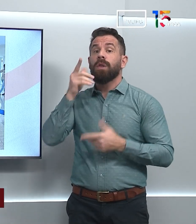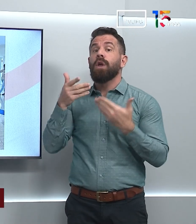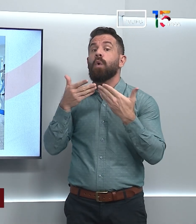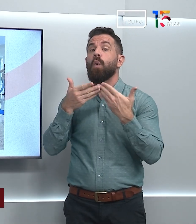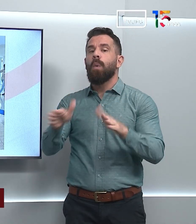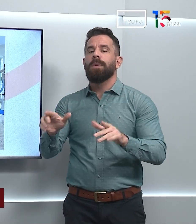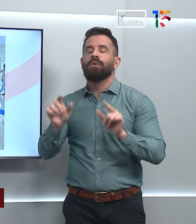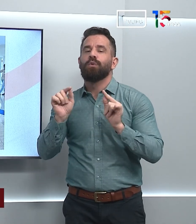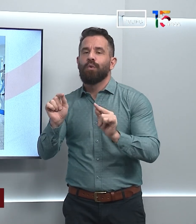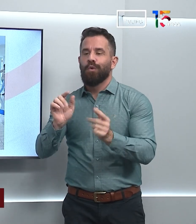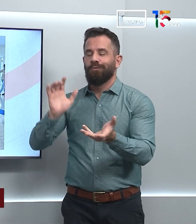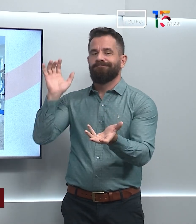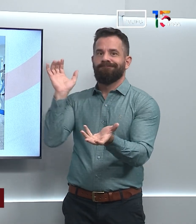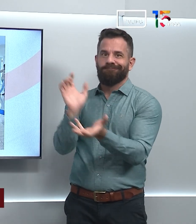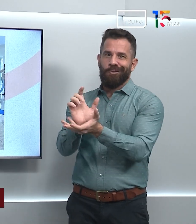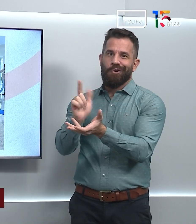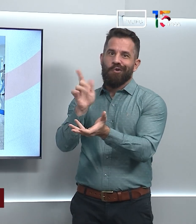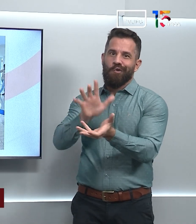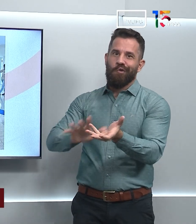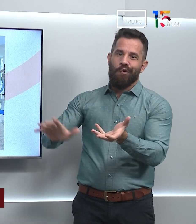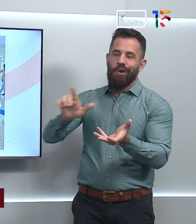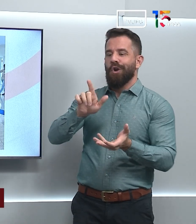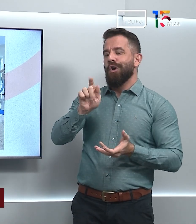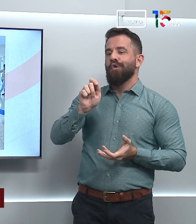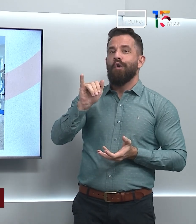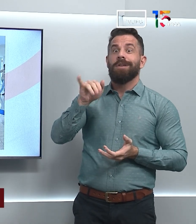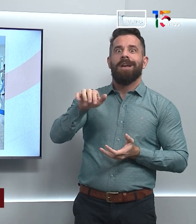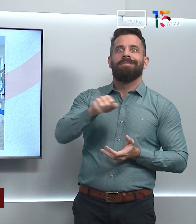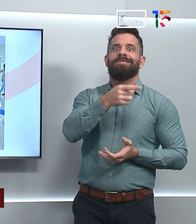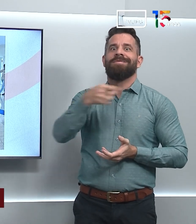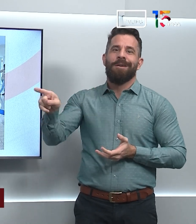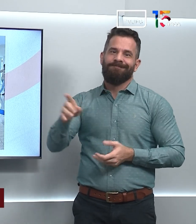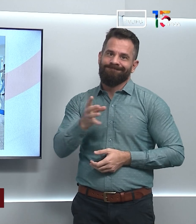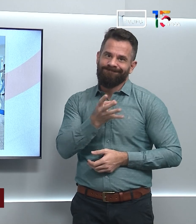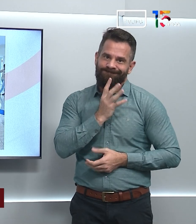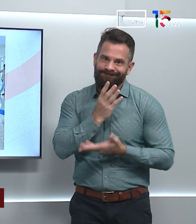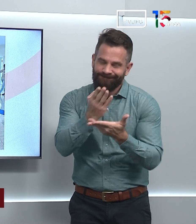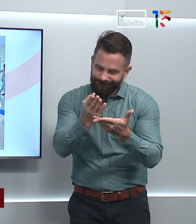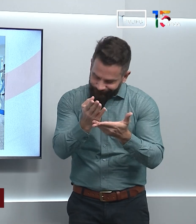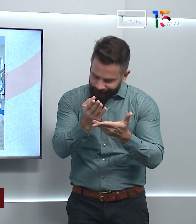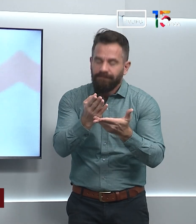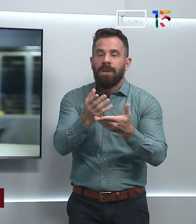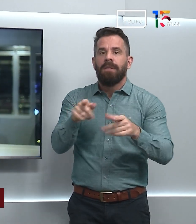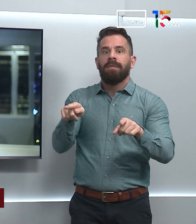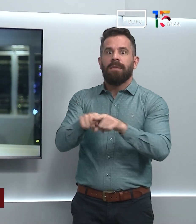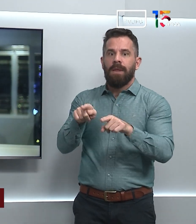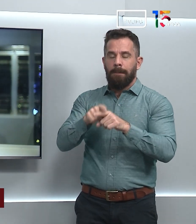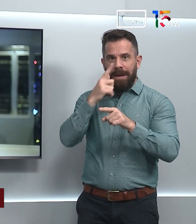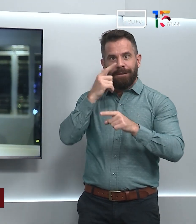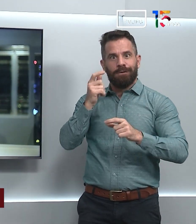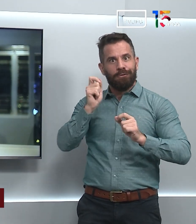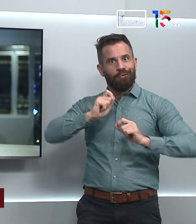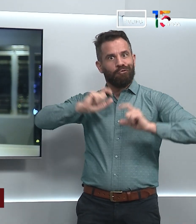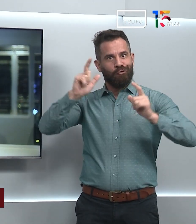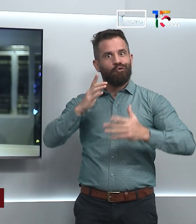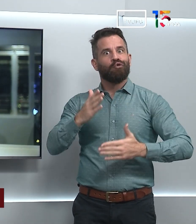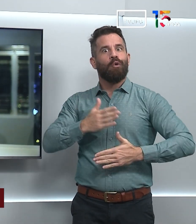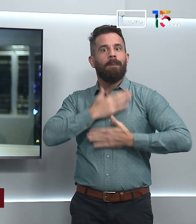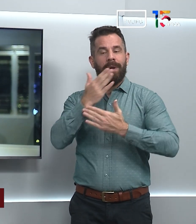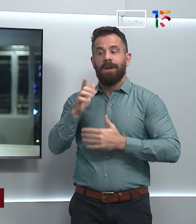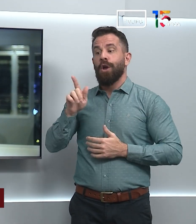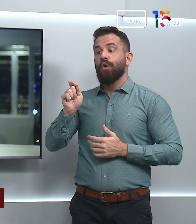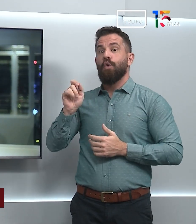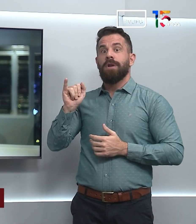o famoso Goianão. E olha, tivemos surpresas logo de cara, viu? Em Goiatuba, os donos da